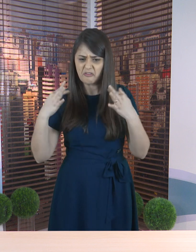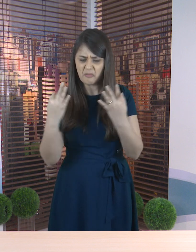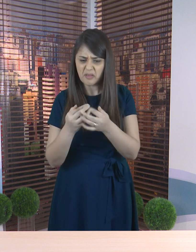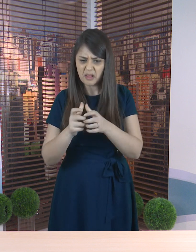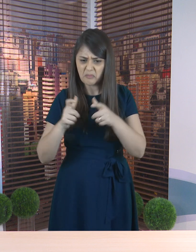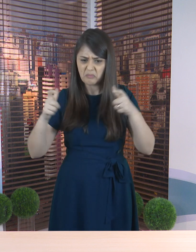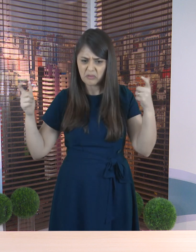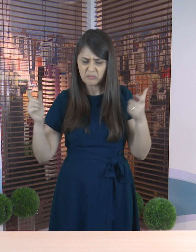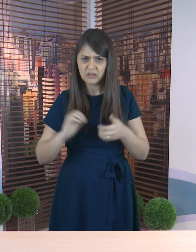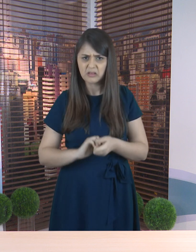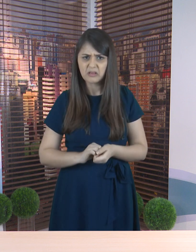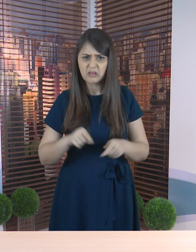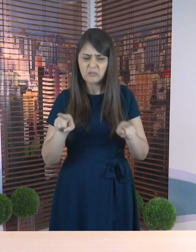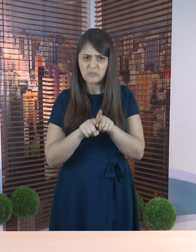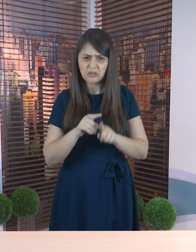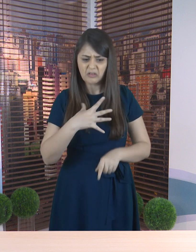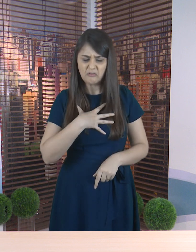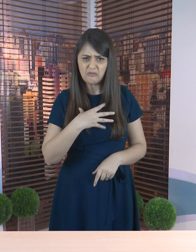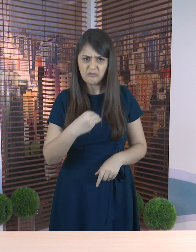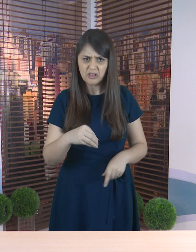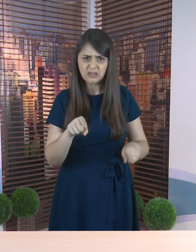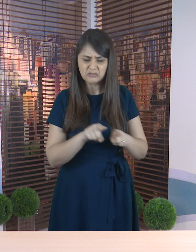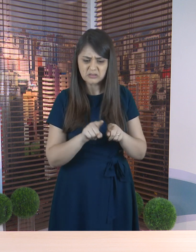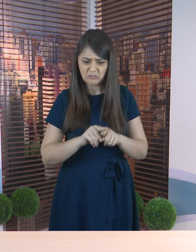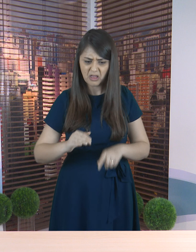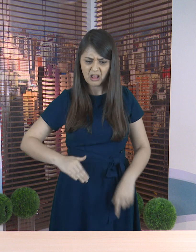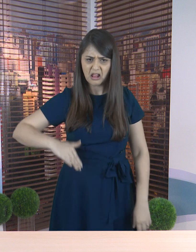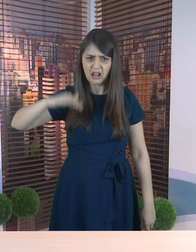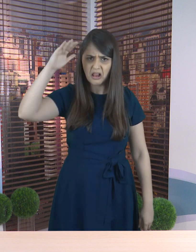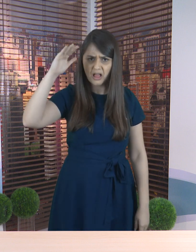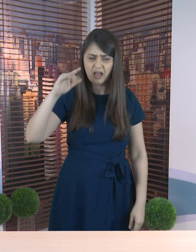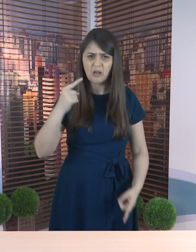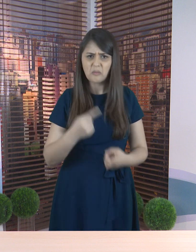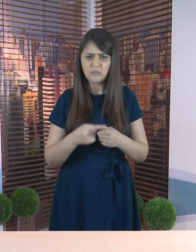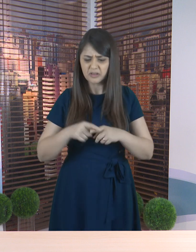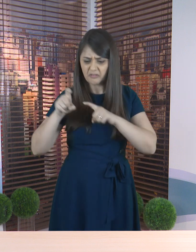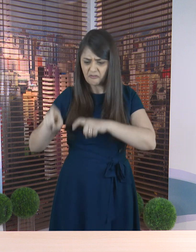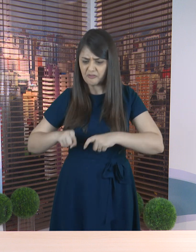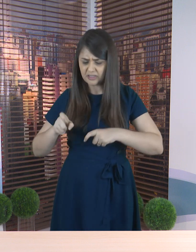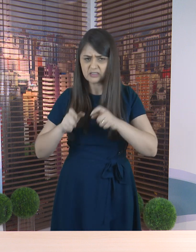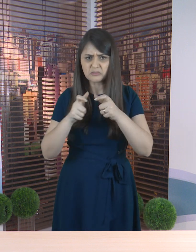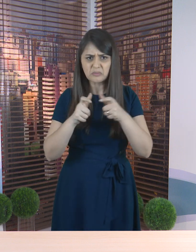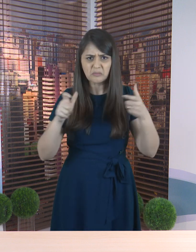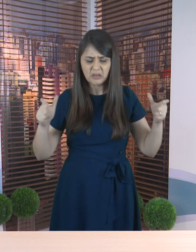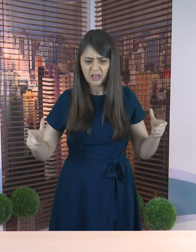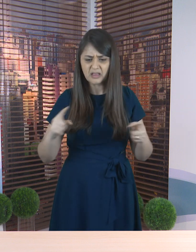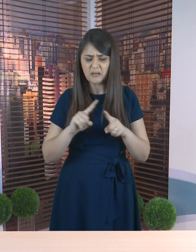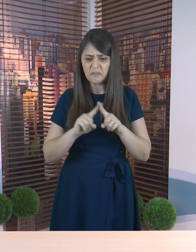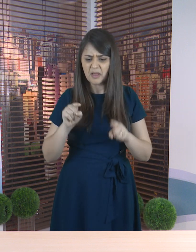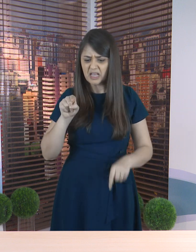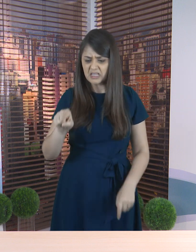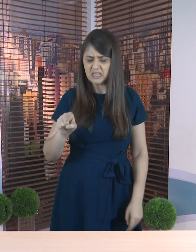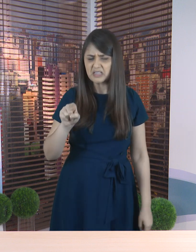de Deus? As nossas perguntas podem se multiplicar. Isso era uma coisa visível, de